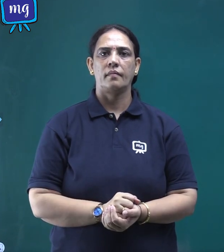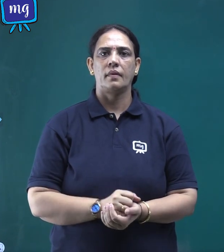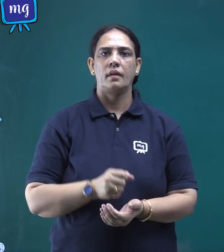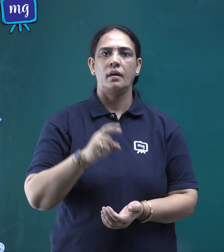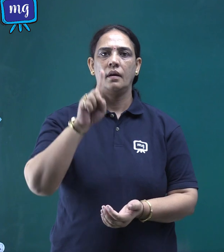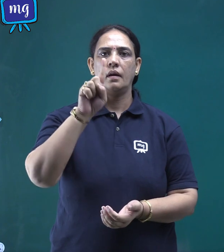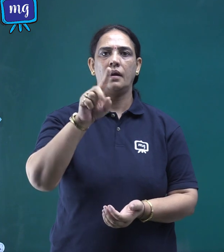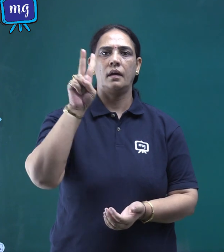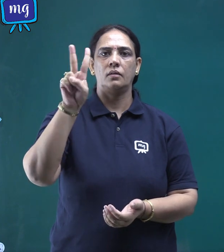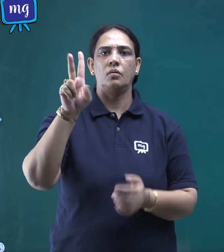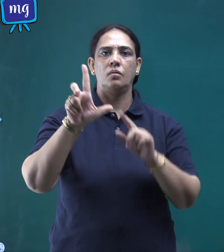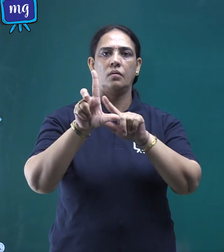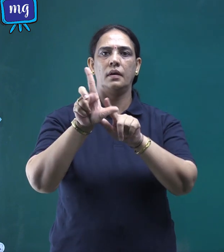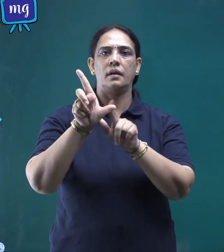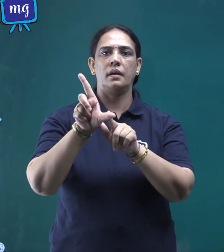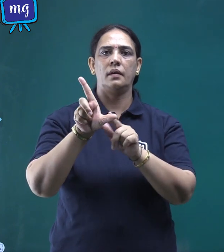12 डिग्री।